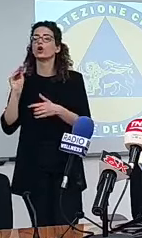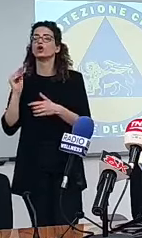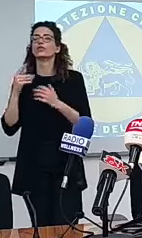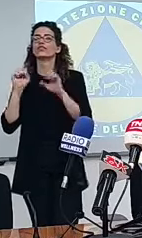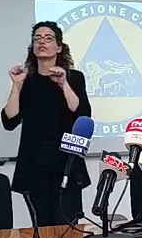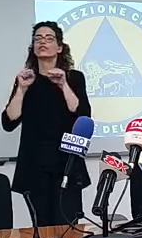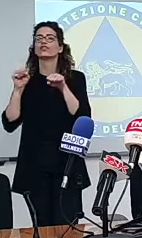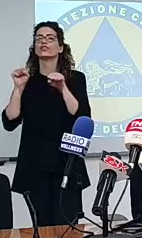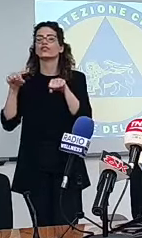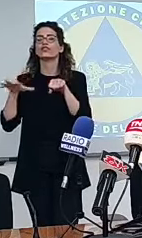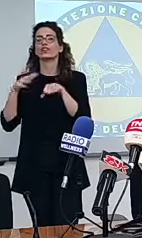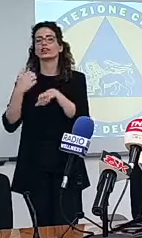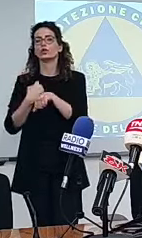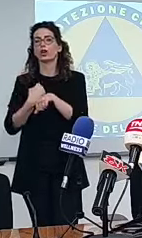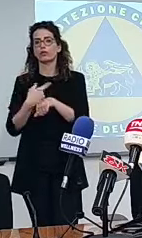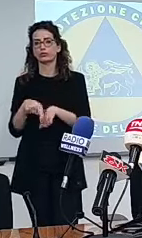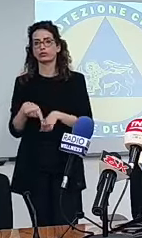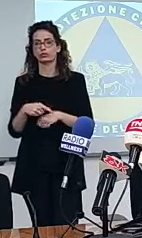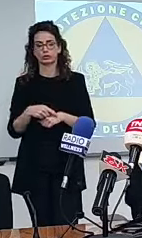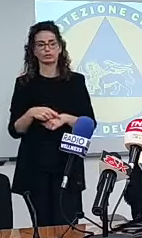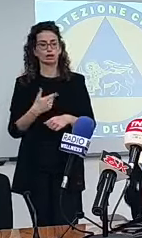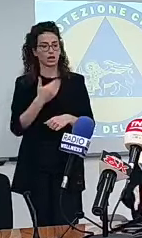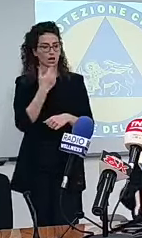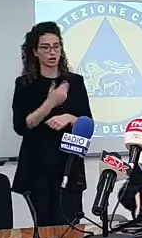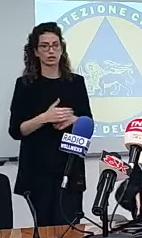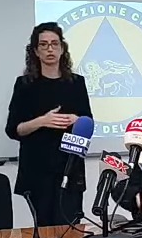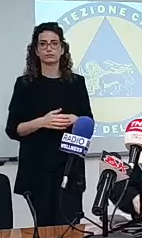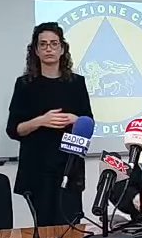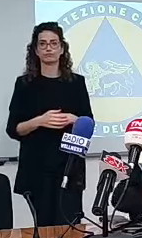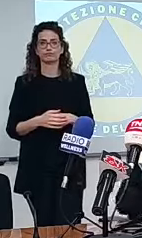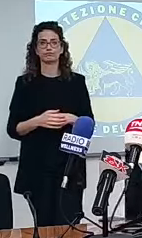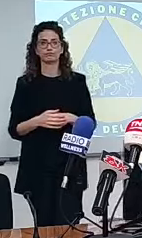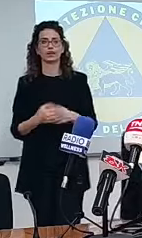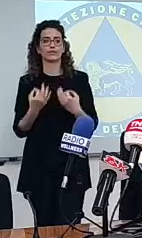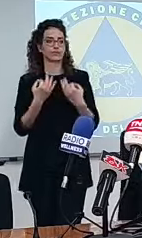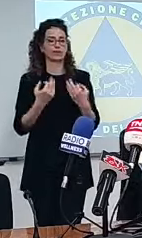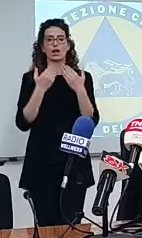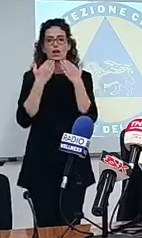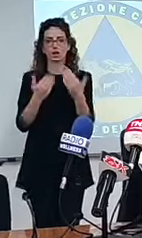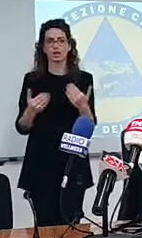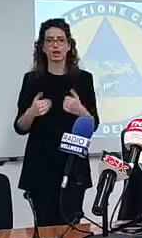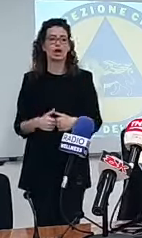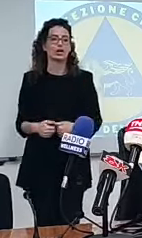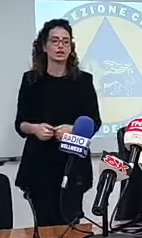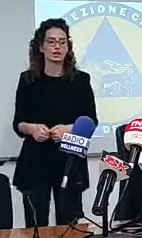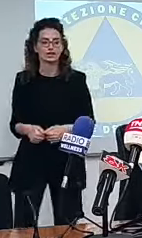qualche notizia. Se è possibile avere qualche statistica più precisa, grazie. Va bene. Grazie.